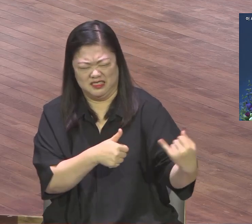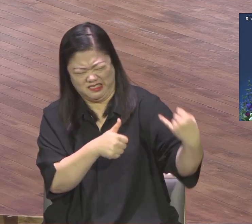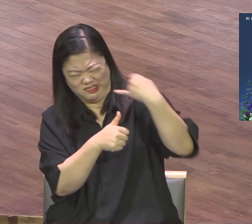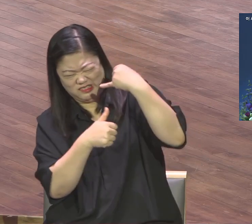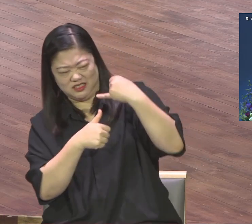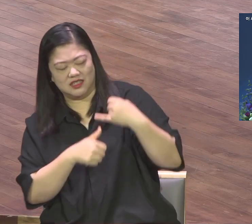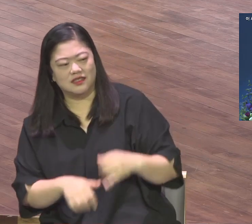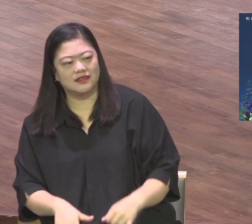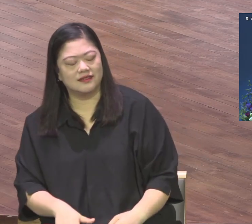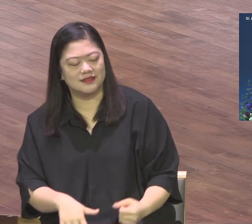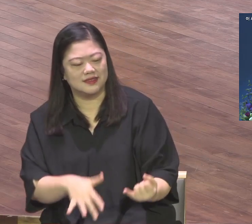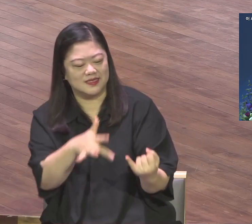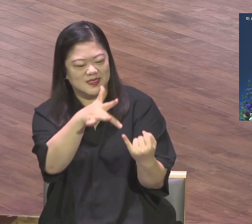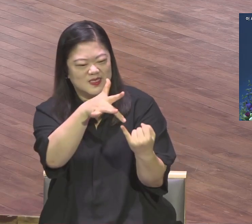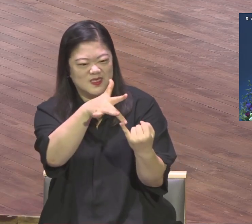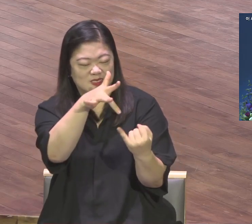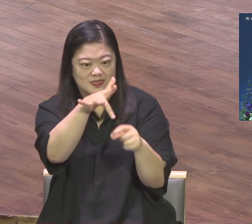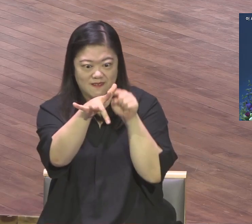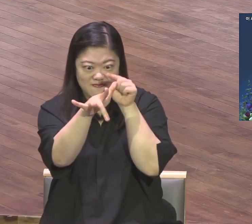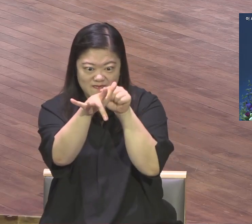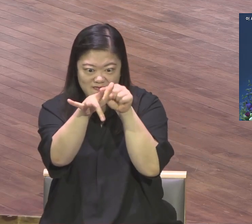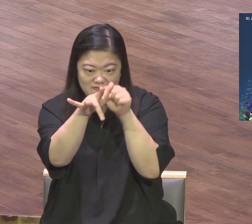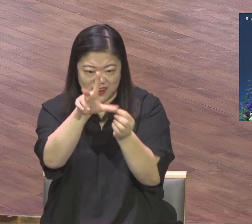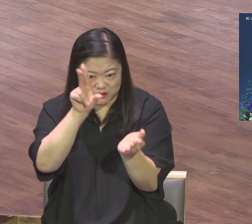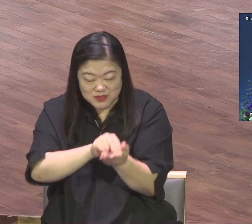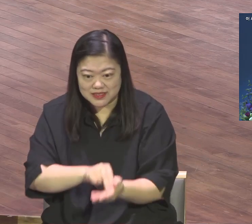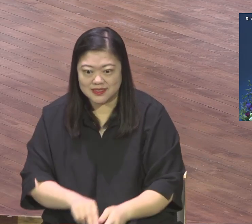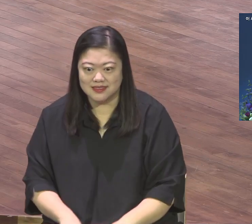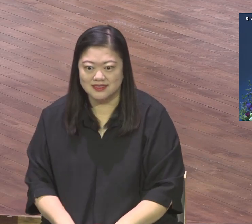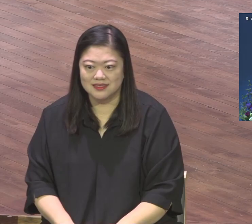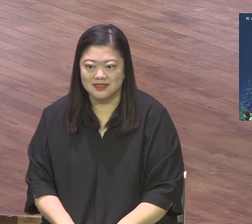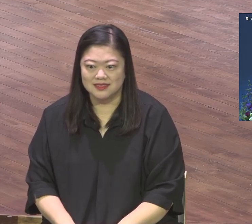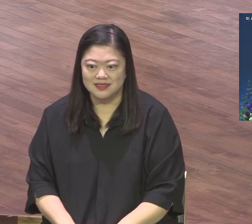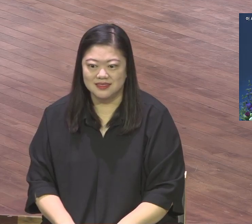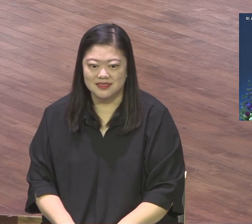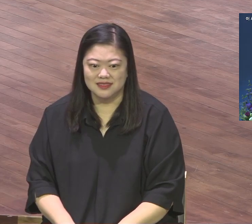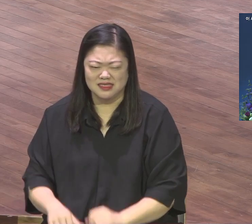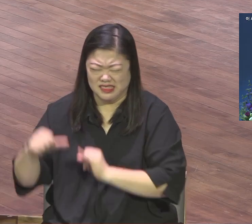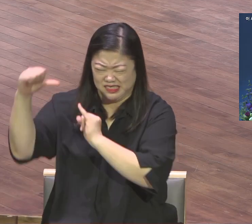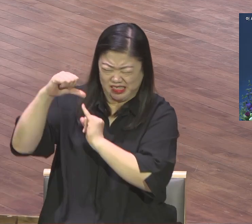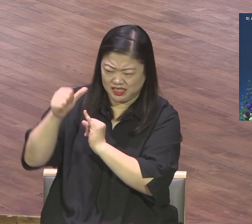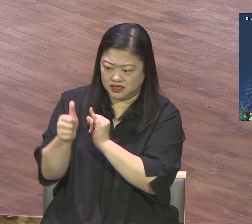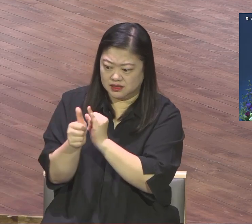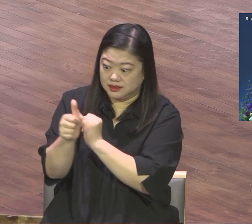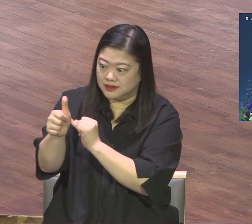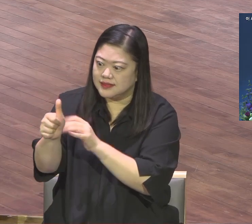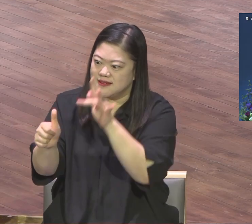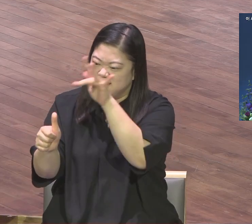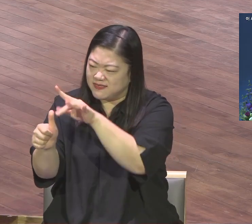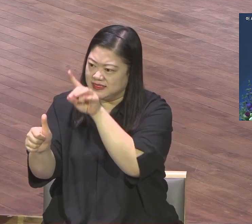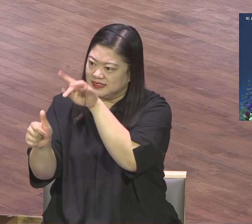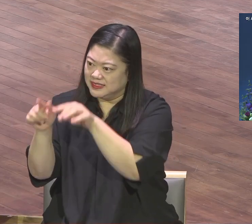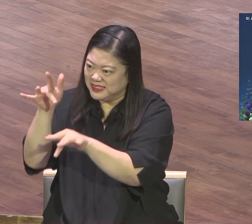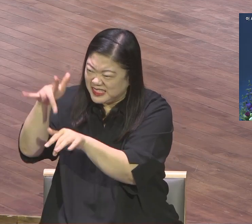아멘. 목사님 저는 우리 부부 사이에 저는 영적 싸움을 싸워 늘 승리합니다. 할렐루야.